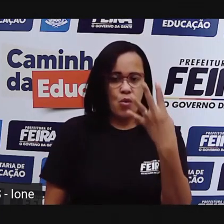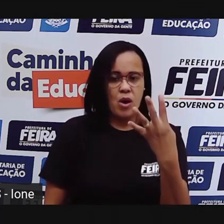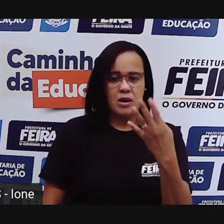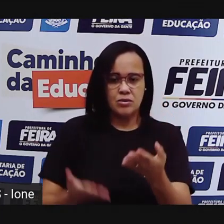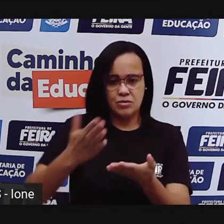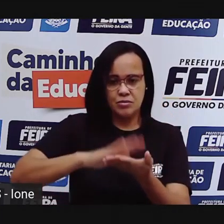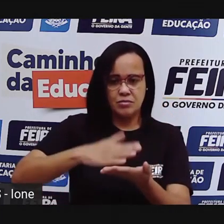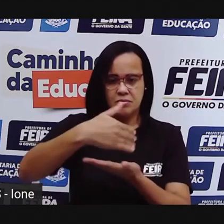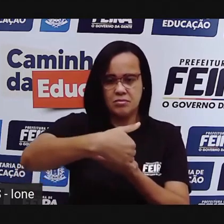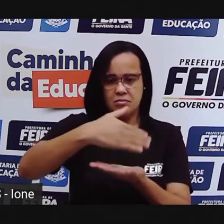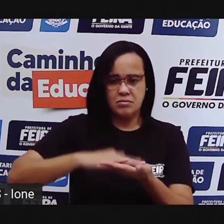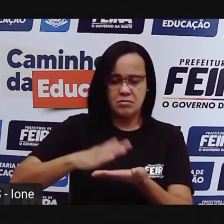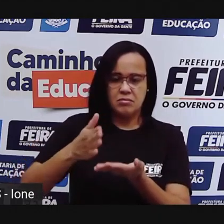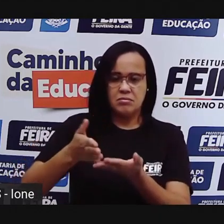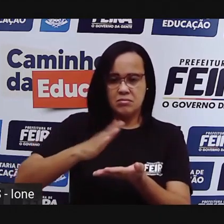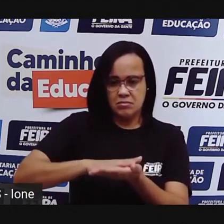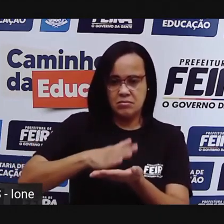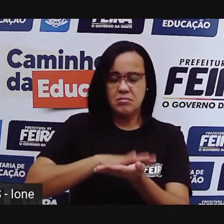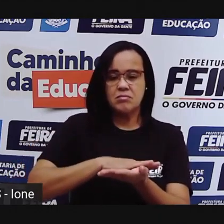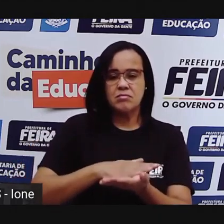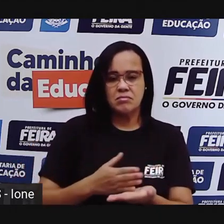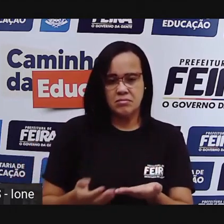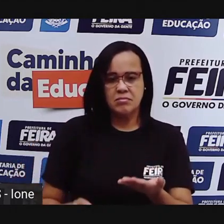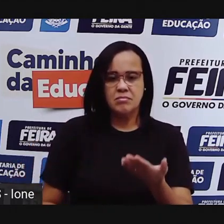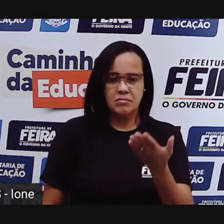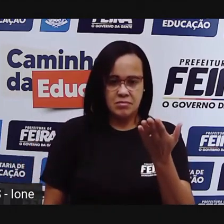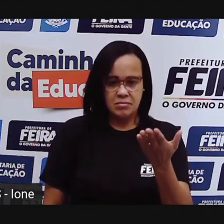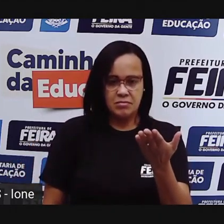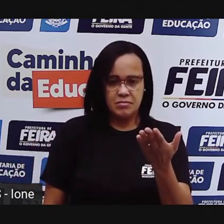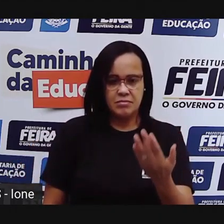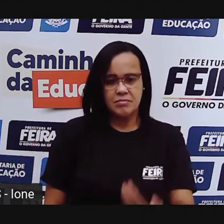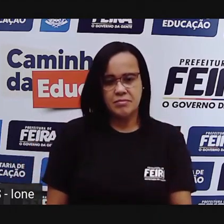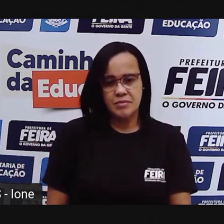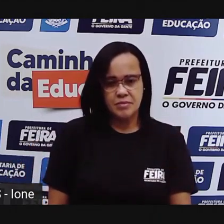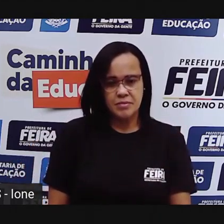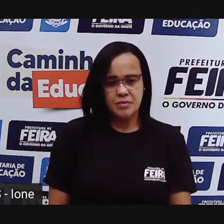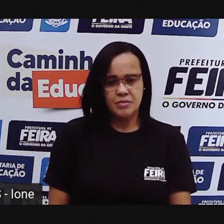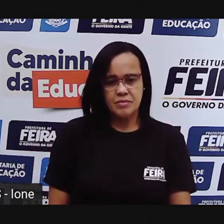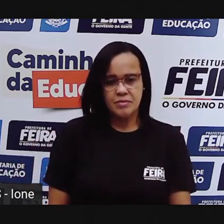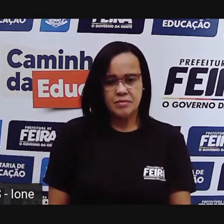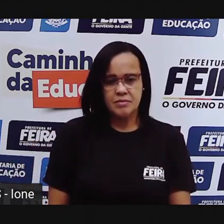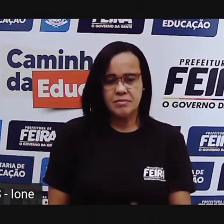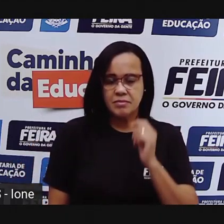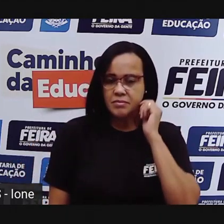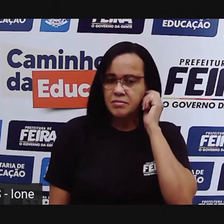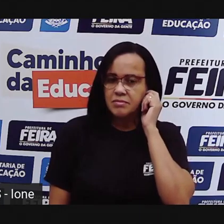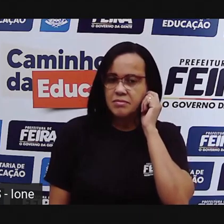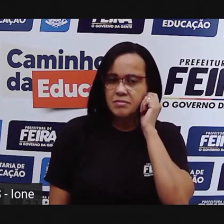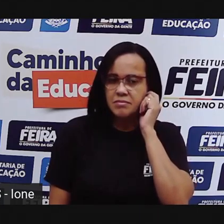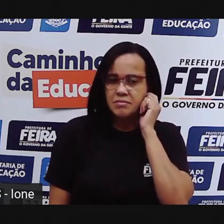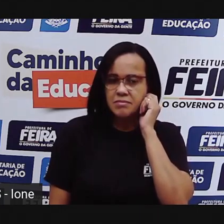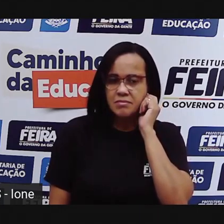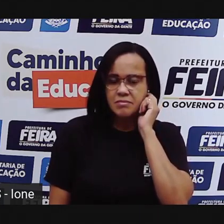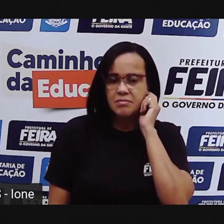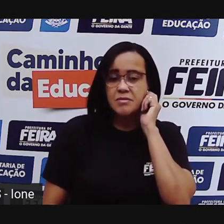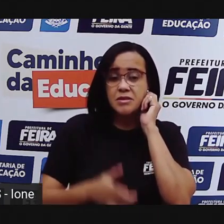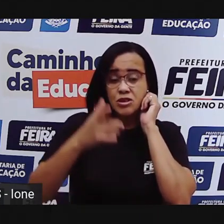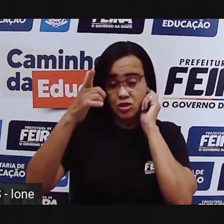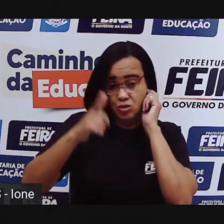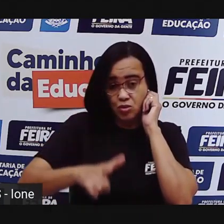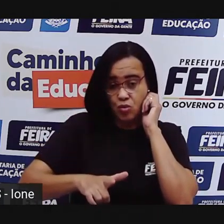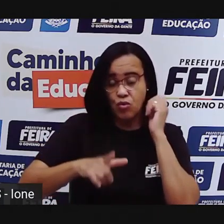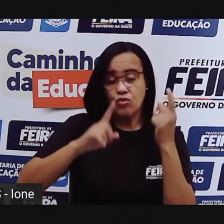eu abrir para vocês verem, olha. Então, dobrou ao meio, aí a gente dobra mais uma vez, então a